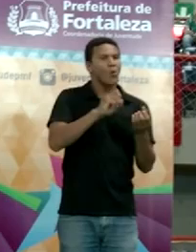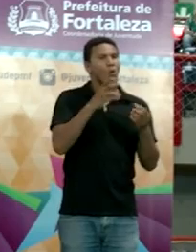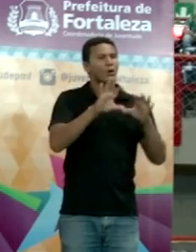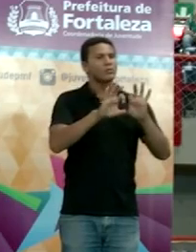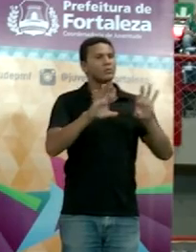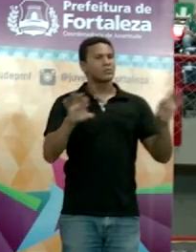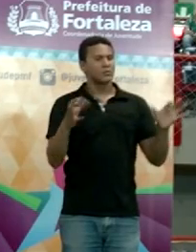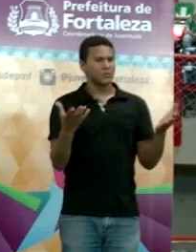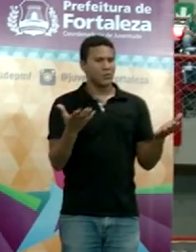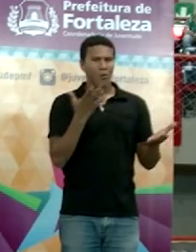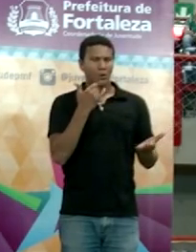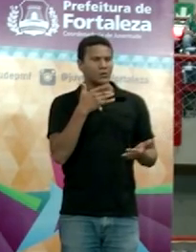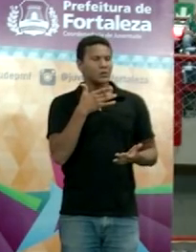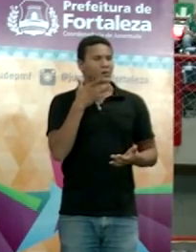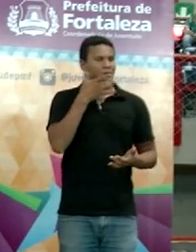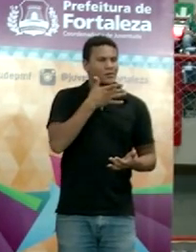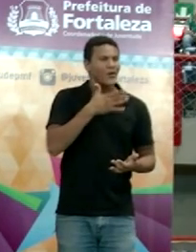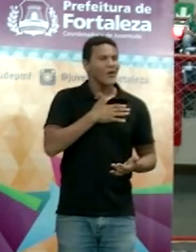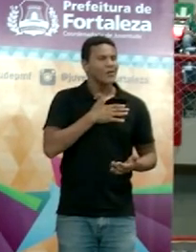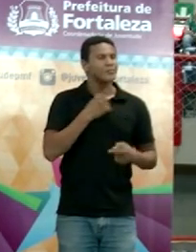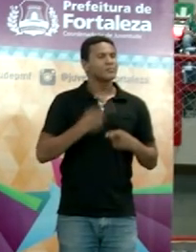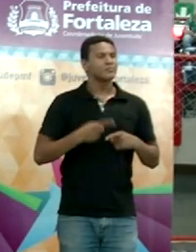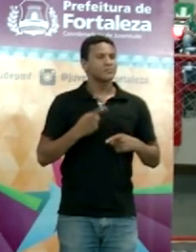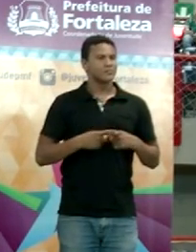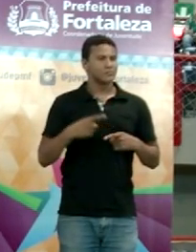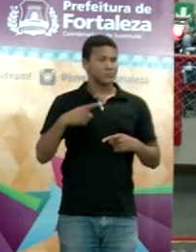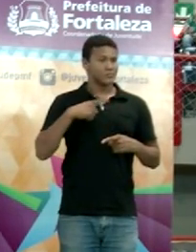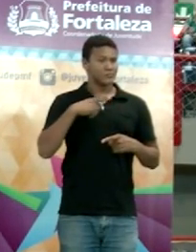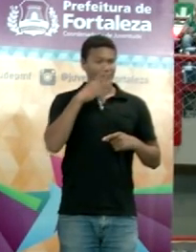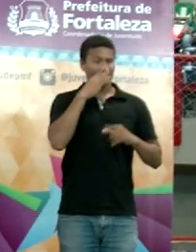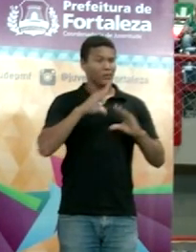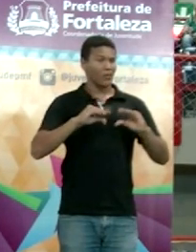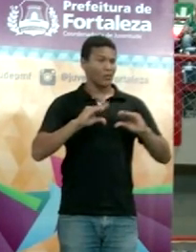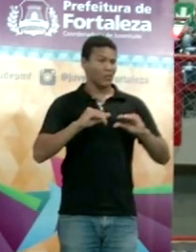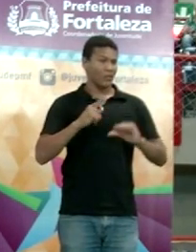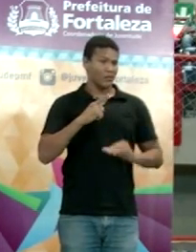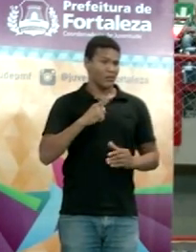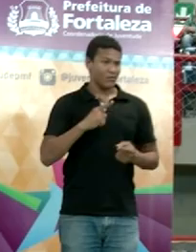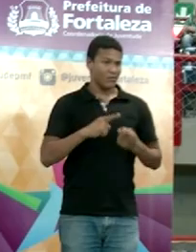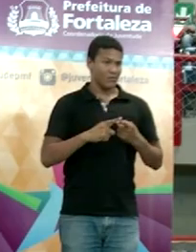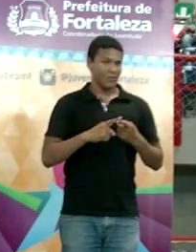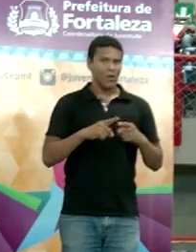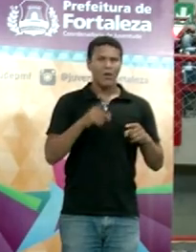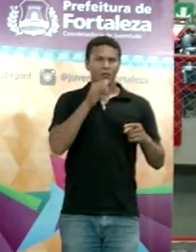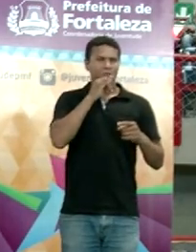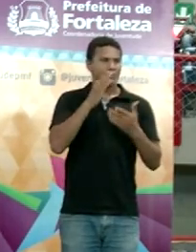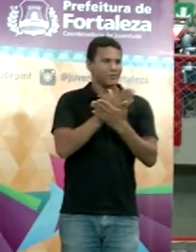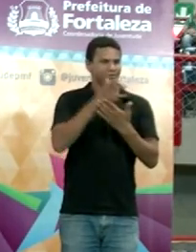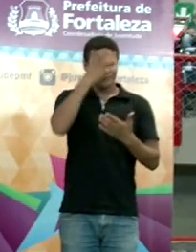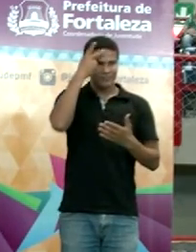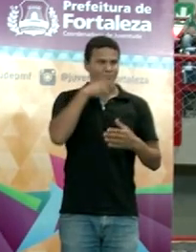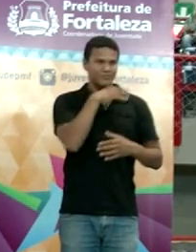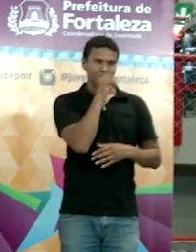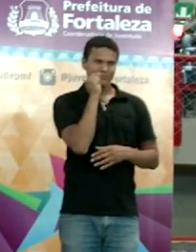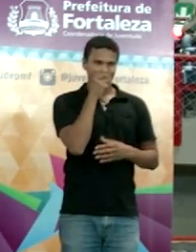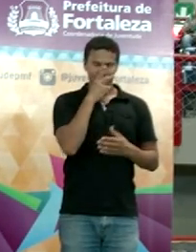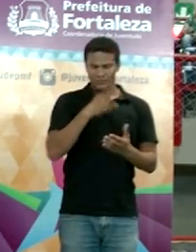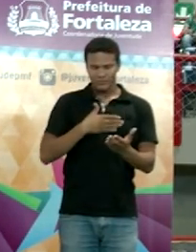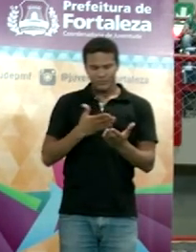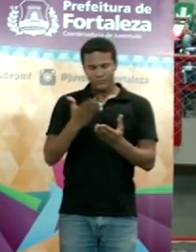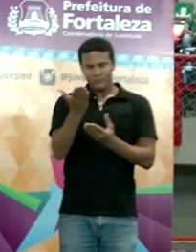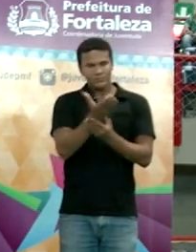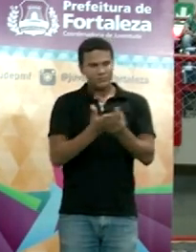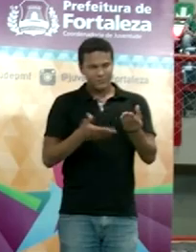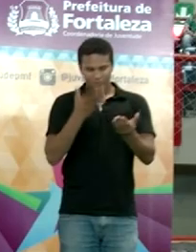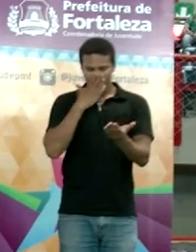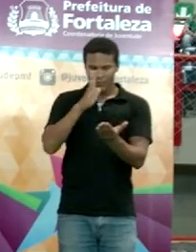linguiça, isso porque tem gordura, né? Quer dizer, você gosta de manteiga, tem gente que vai comer um pão, não é pão